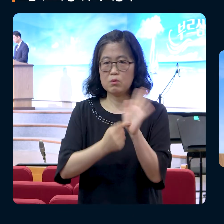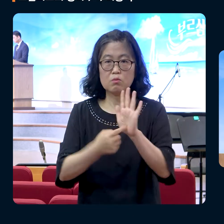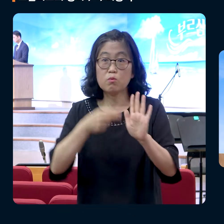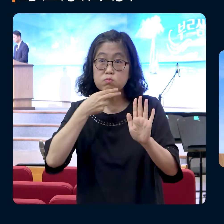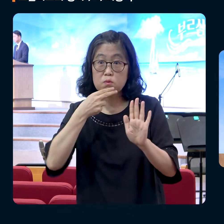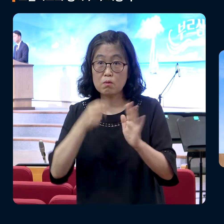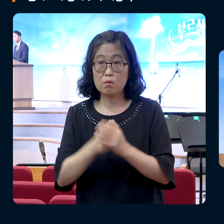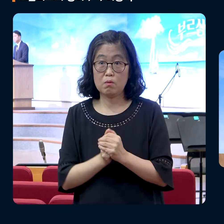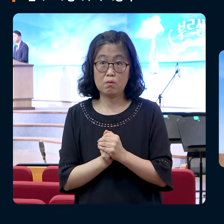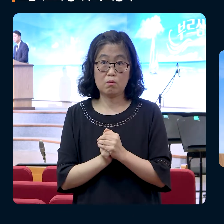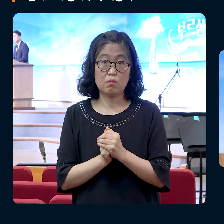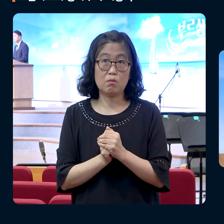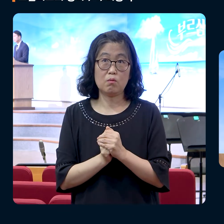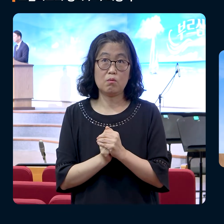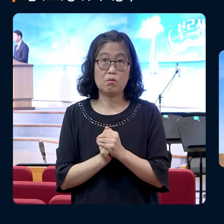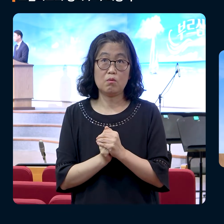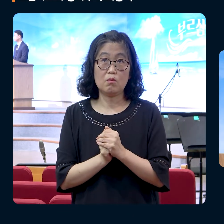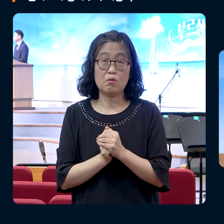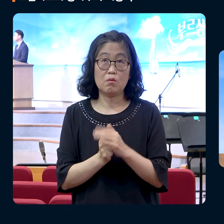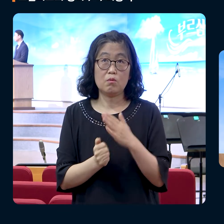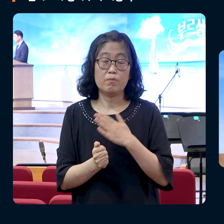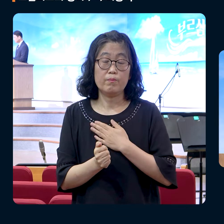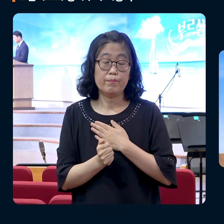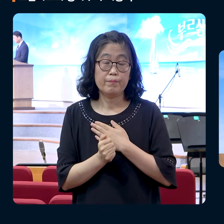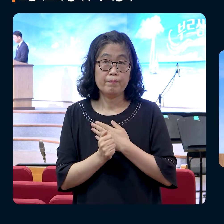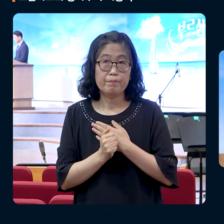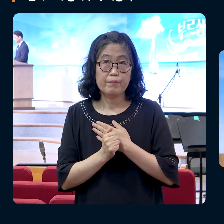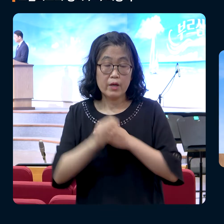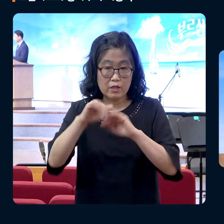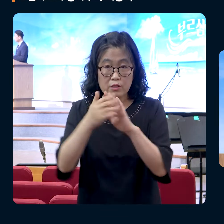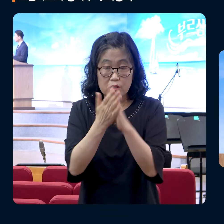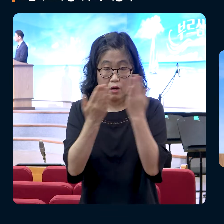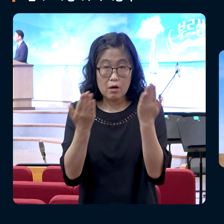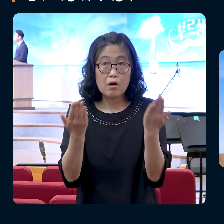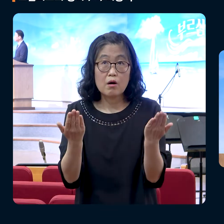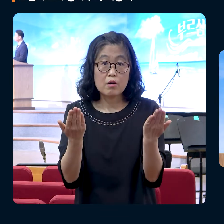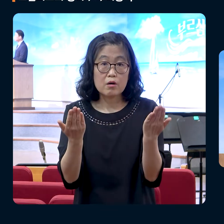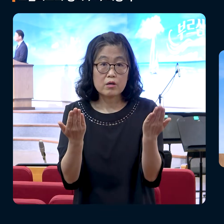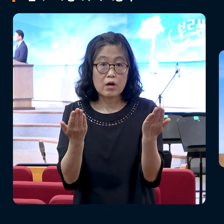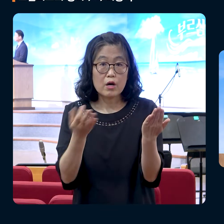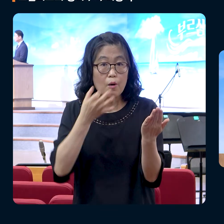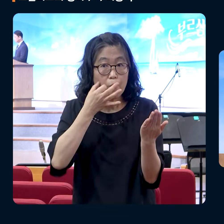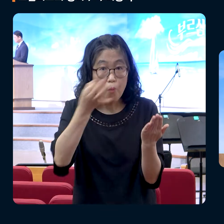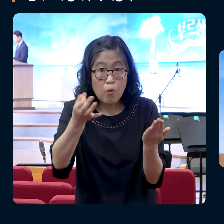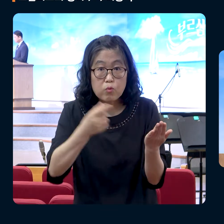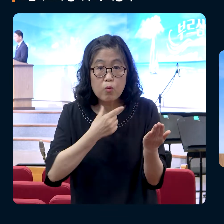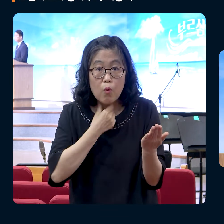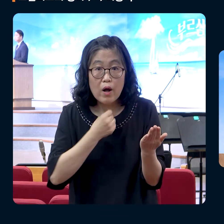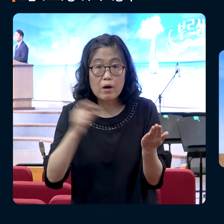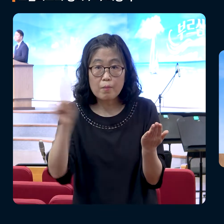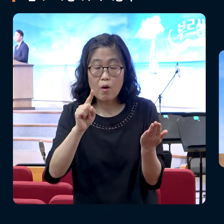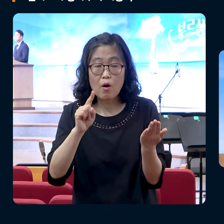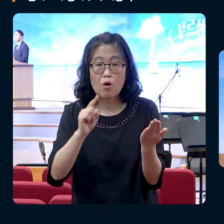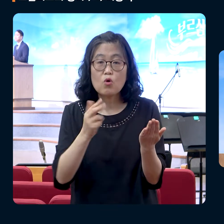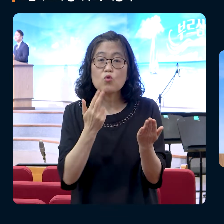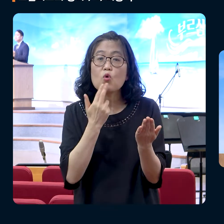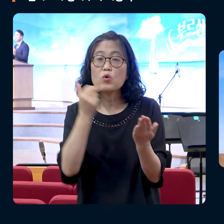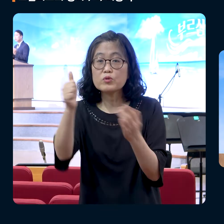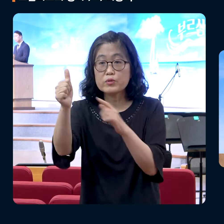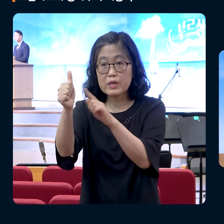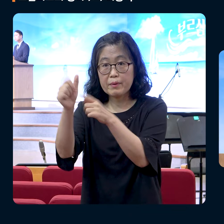수 없었습니다. 제가 발견한 것은 오히려 성경이 우리에게 요셉의 시간들을 설명해 주면서